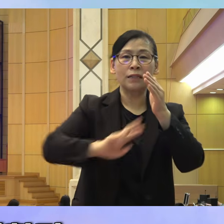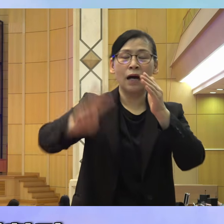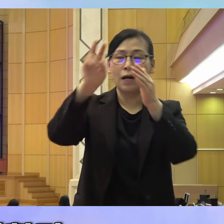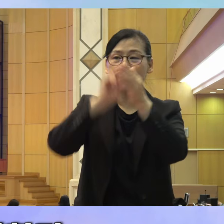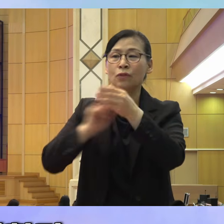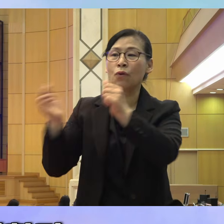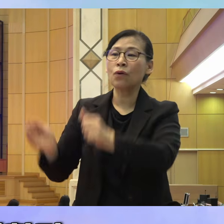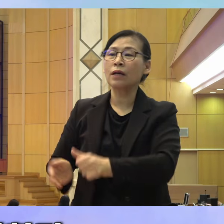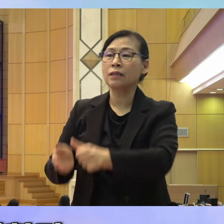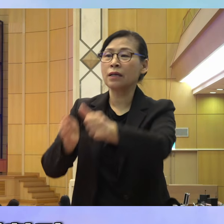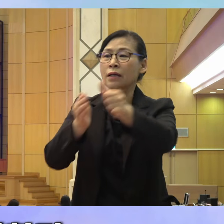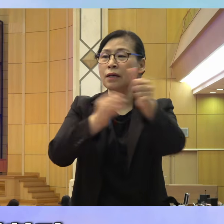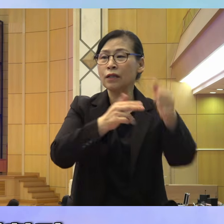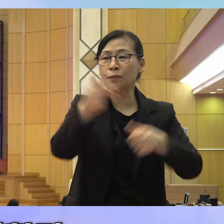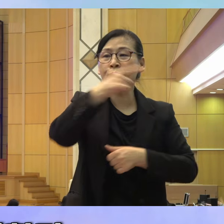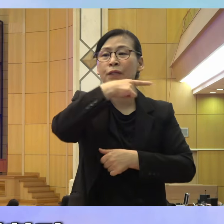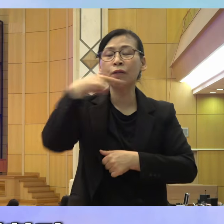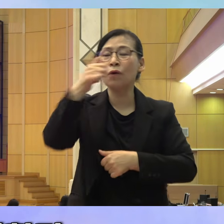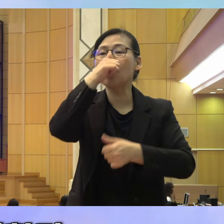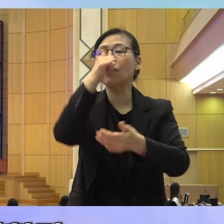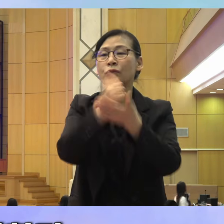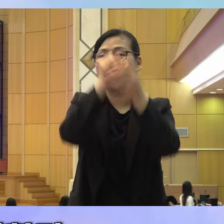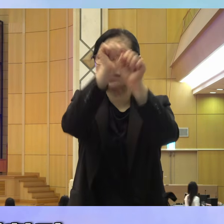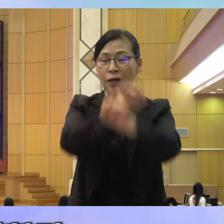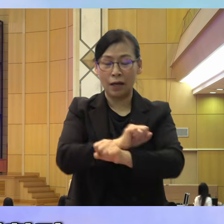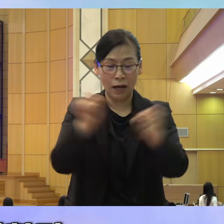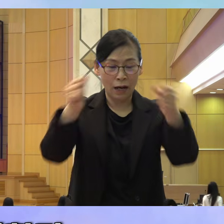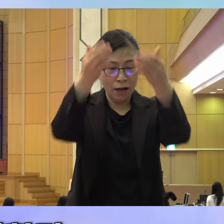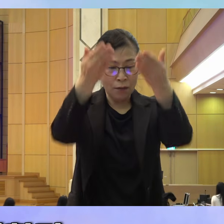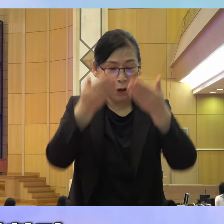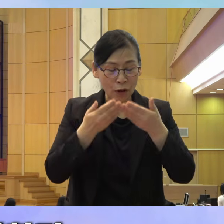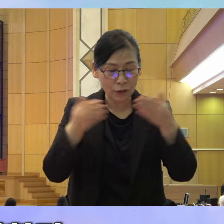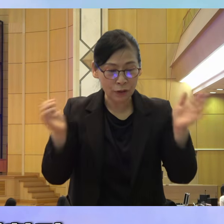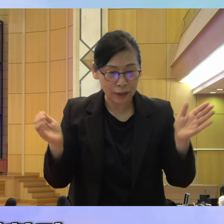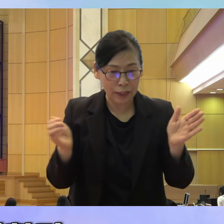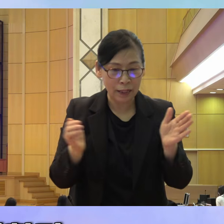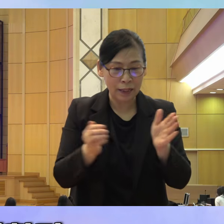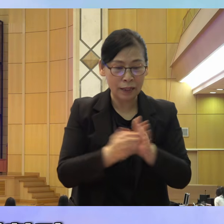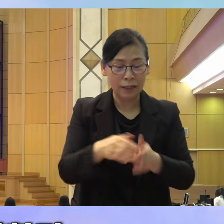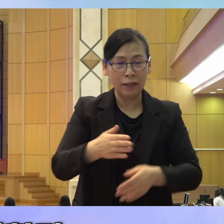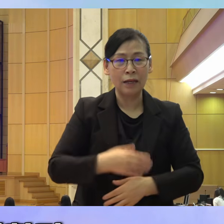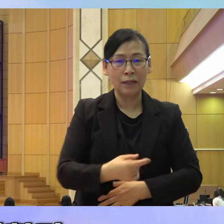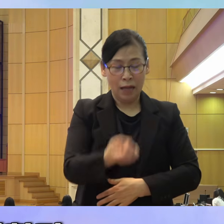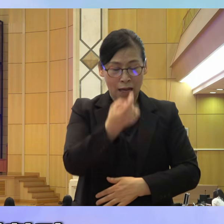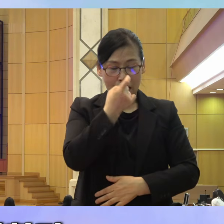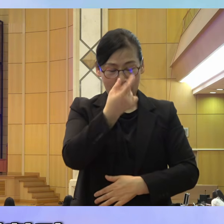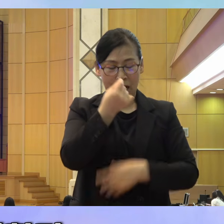함께 찬송하세. 그 피로 속죄한 나 같은 죄인이